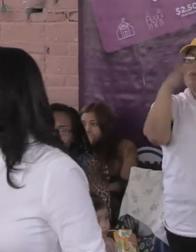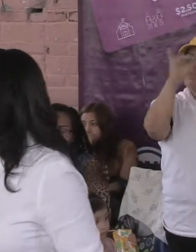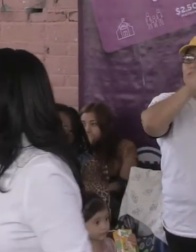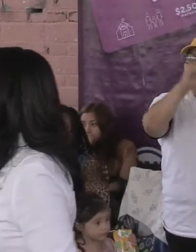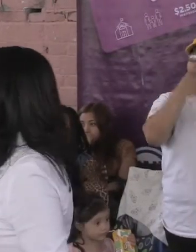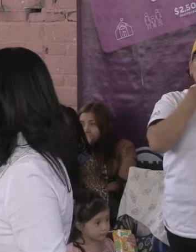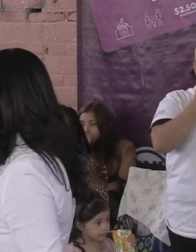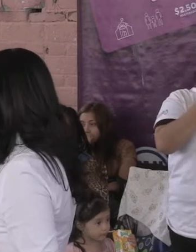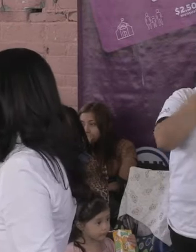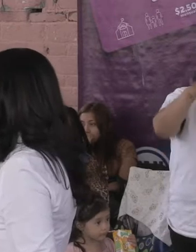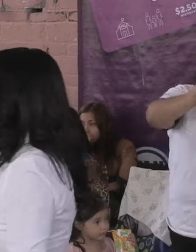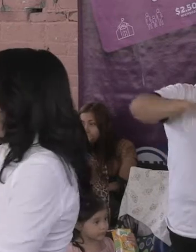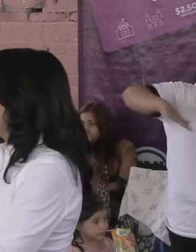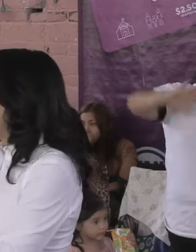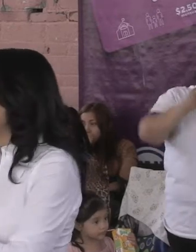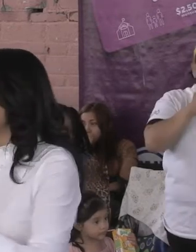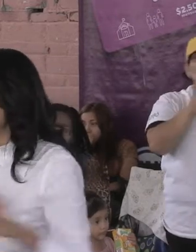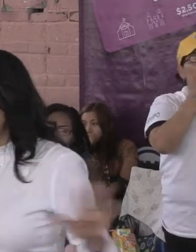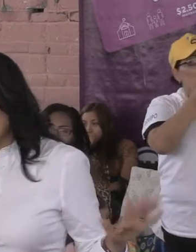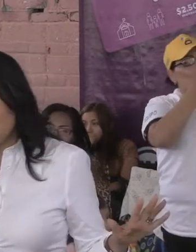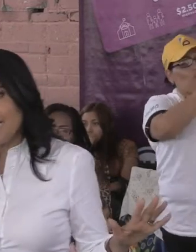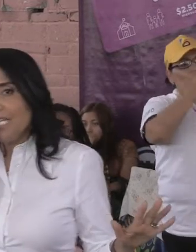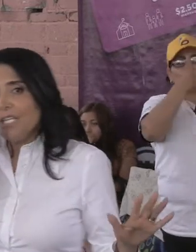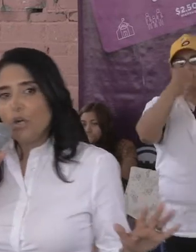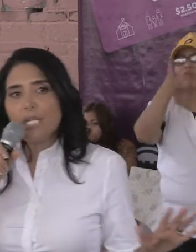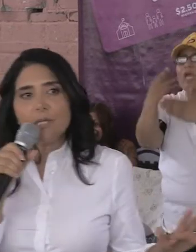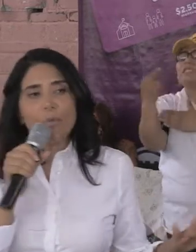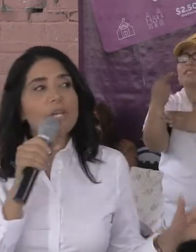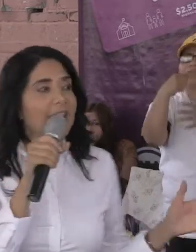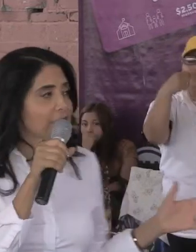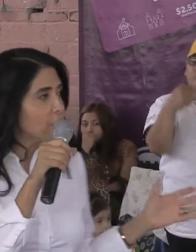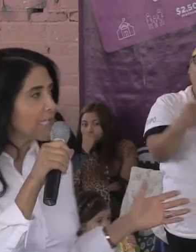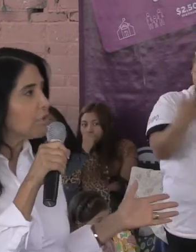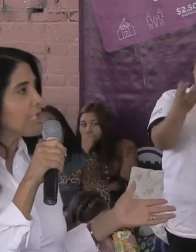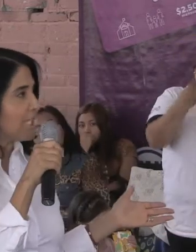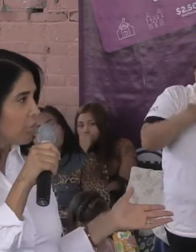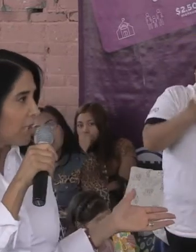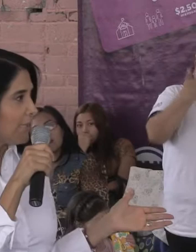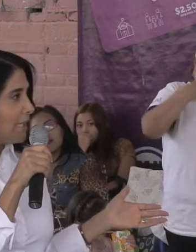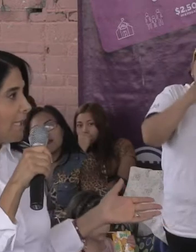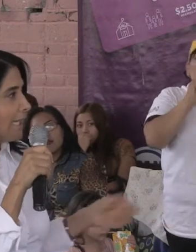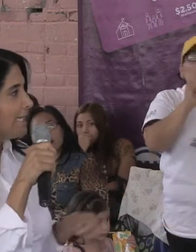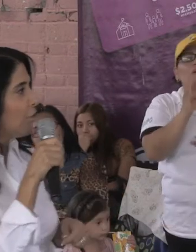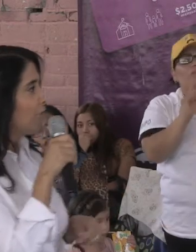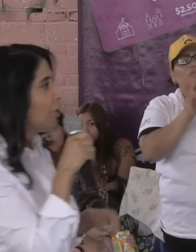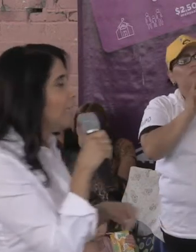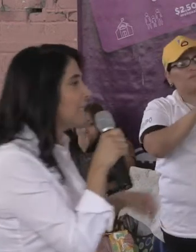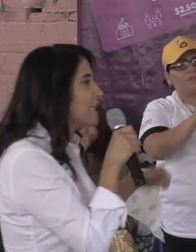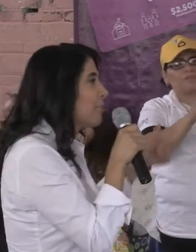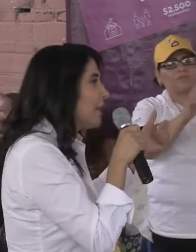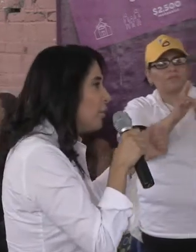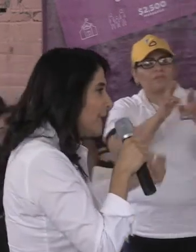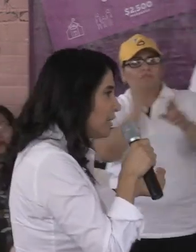voy a dialogar con todos. Porque a la gente ya está harta de oír por qué las cosas no se resuelven. La gente no quiere